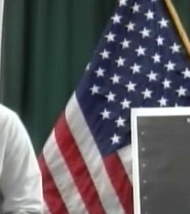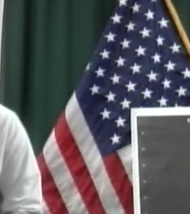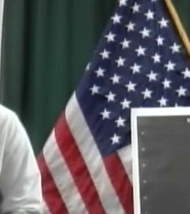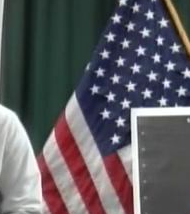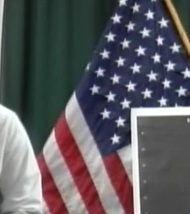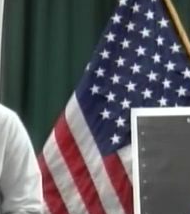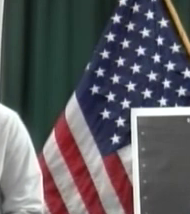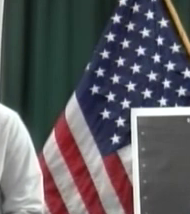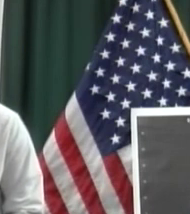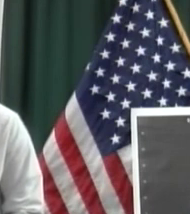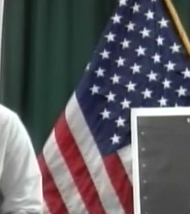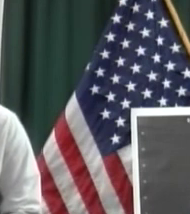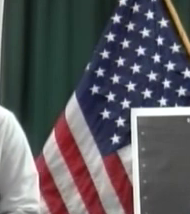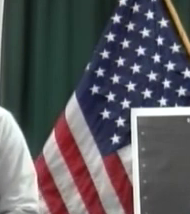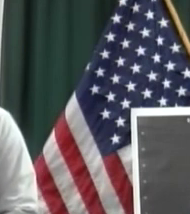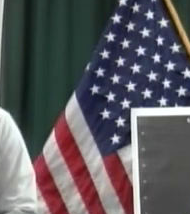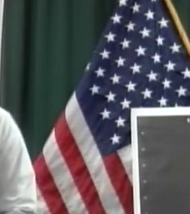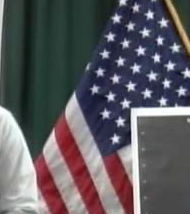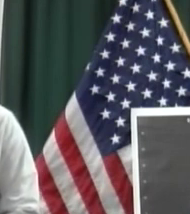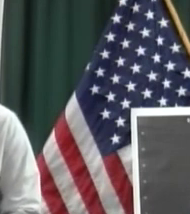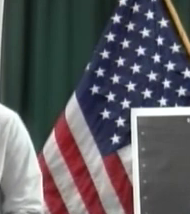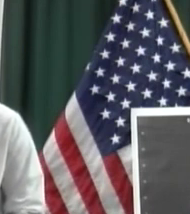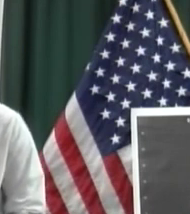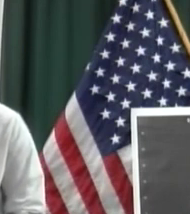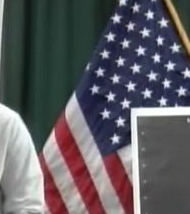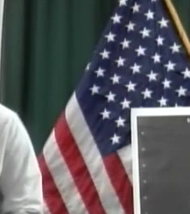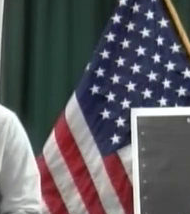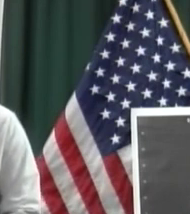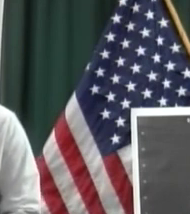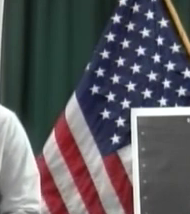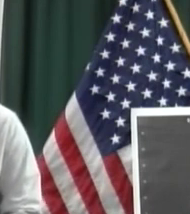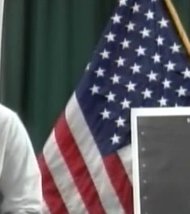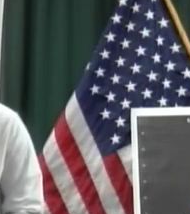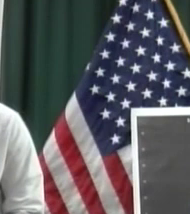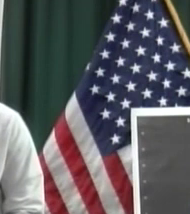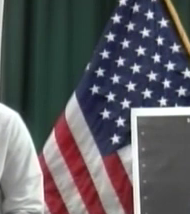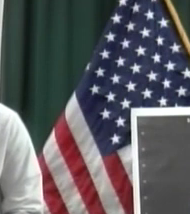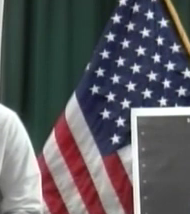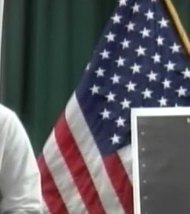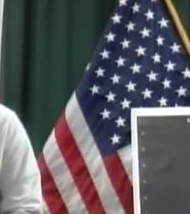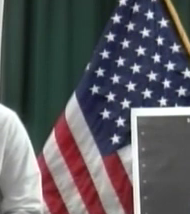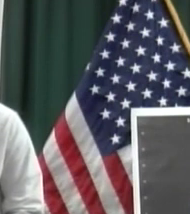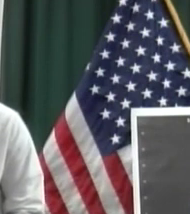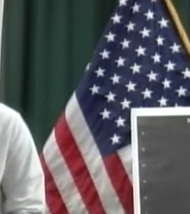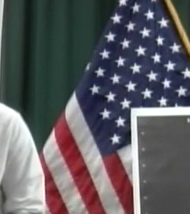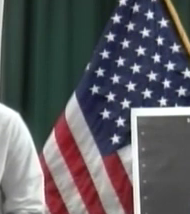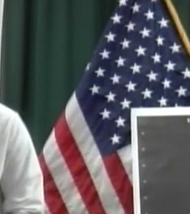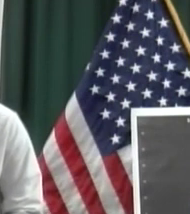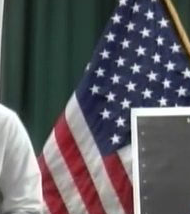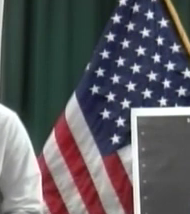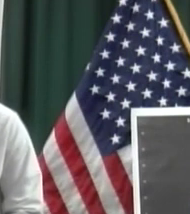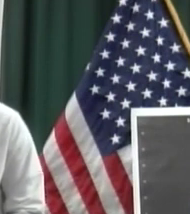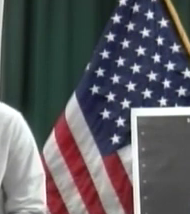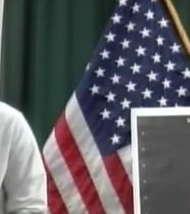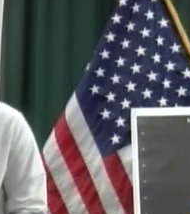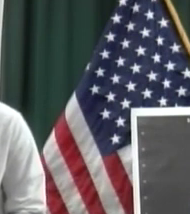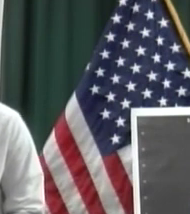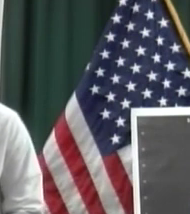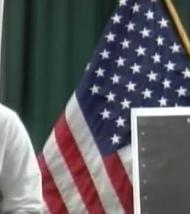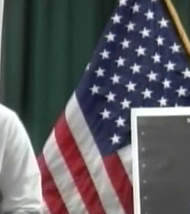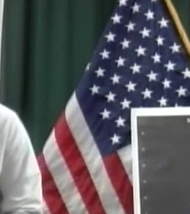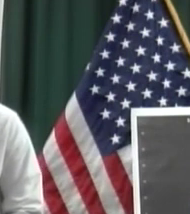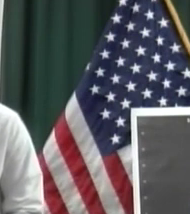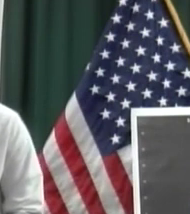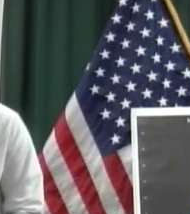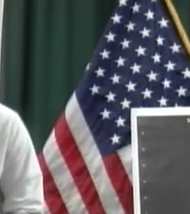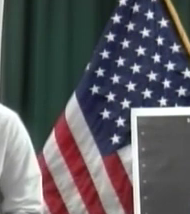lagos y ríos aquí en el Florida Central. La importancia de la prevención de ahogamiento. Entre